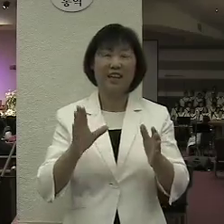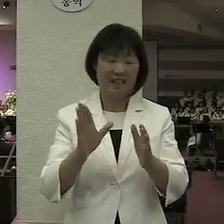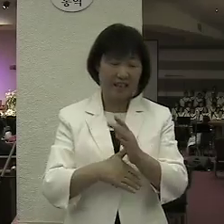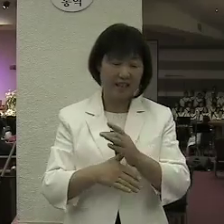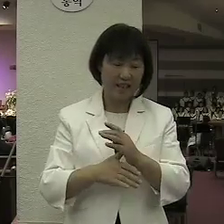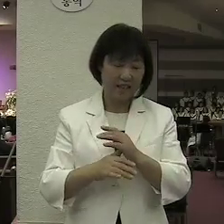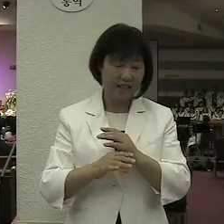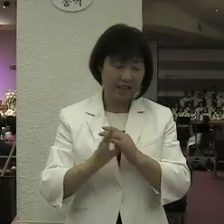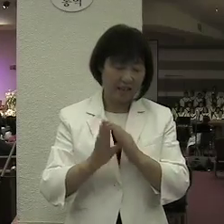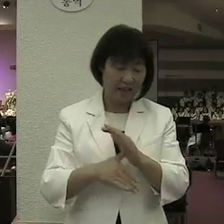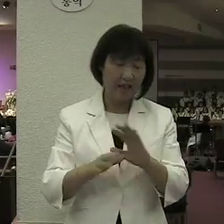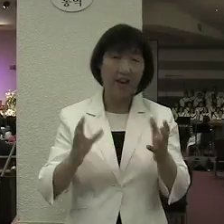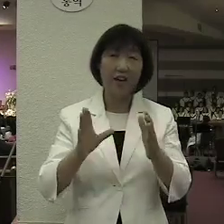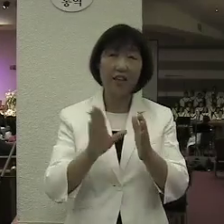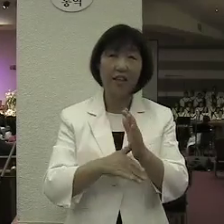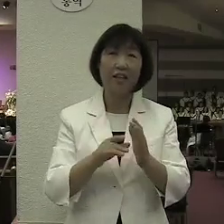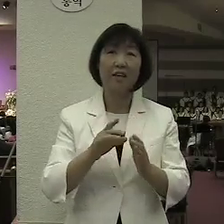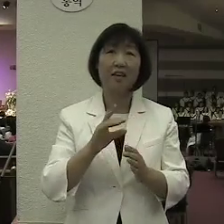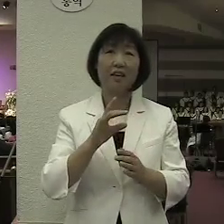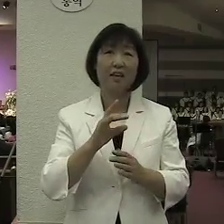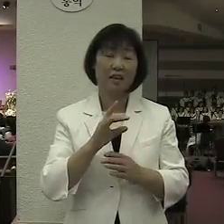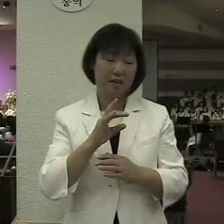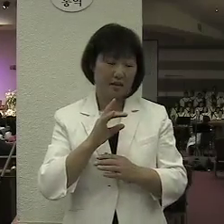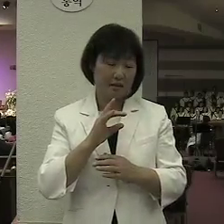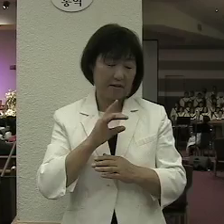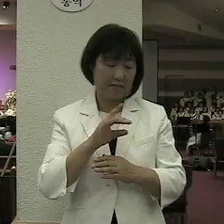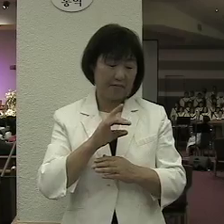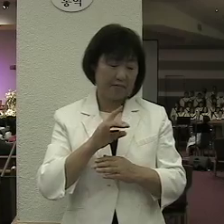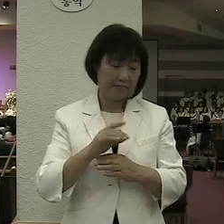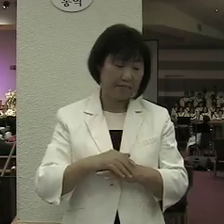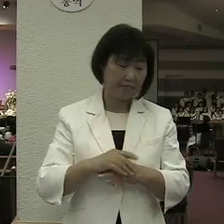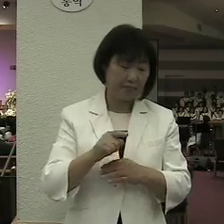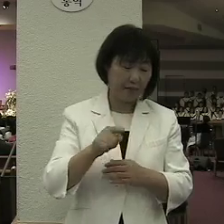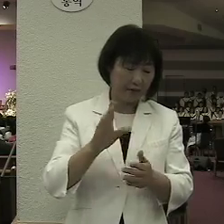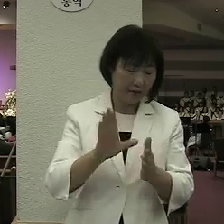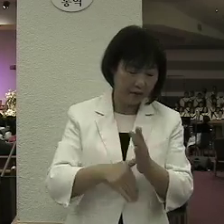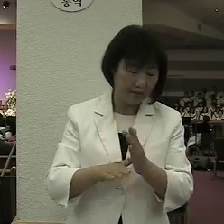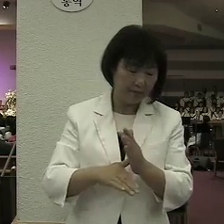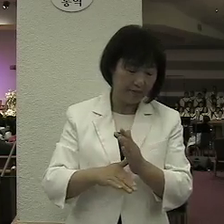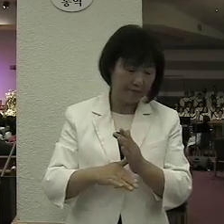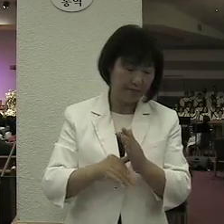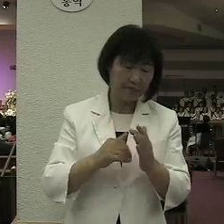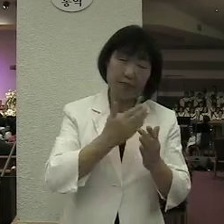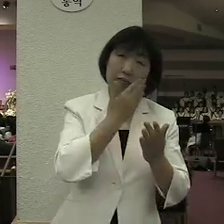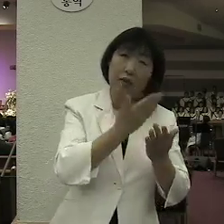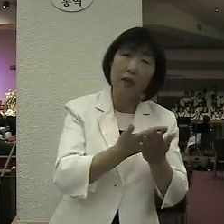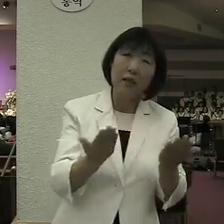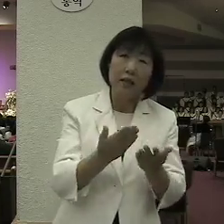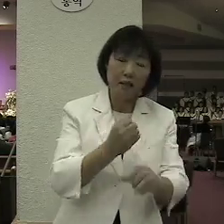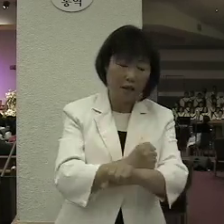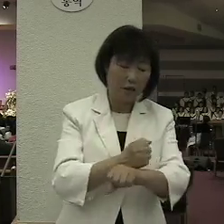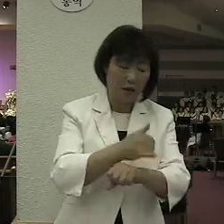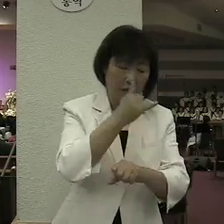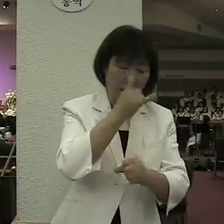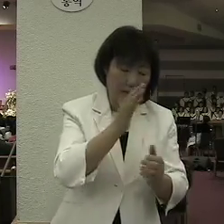예약을 하고 특별히 양해를 구하고 항상 들어오는데 우리 아이들은 그렇지 않거든요. 근데 얼마나 뻔뻔스러워하냐면 제가 그